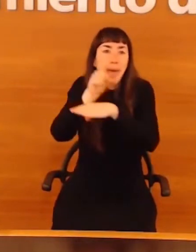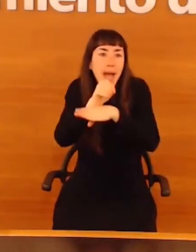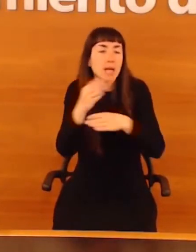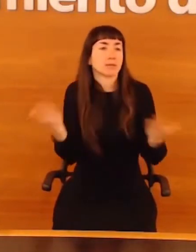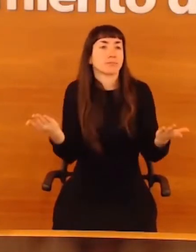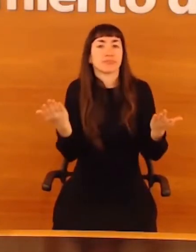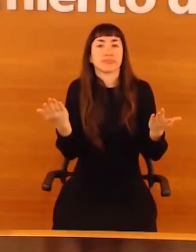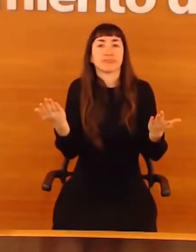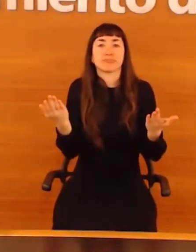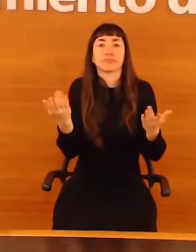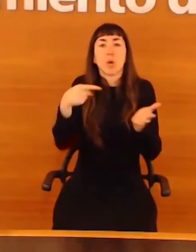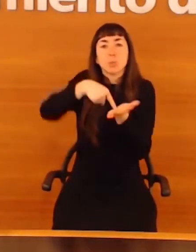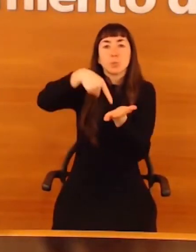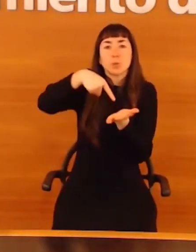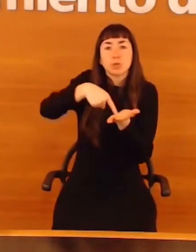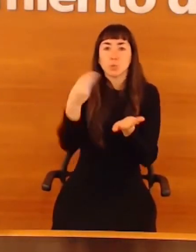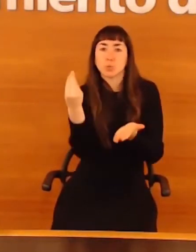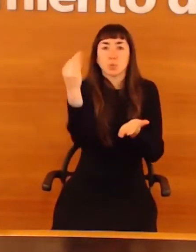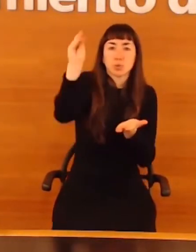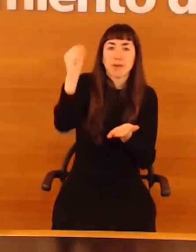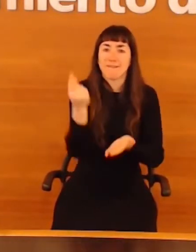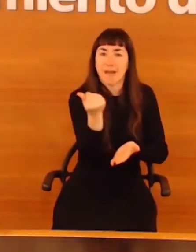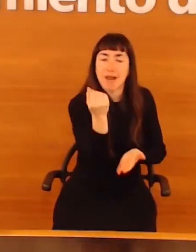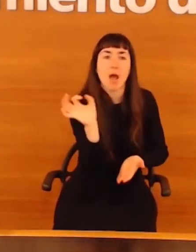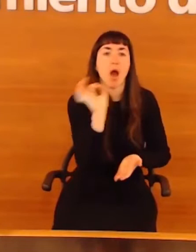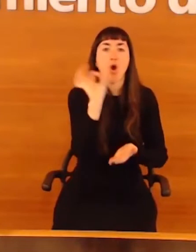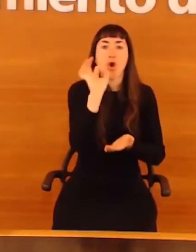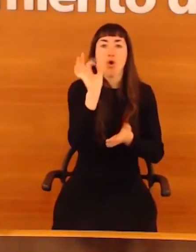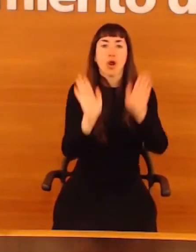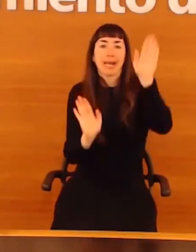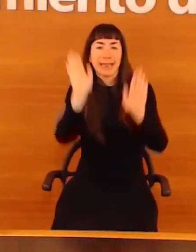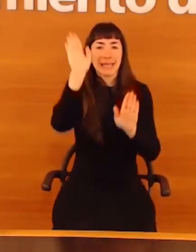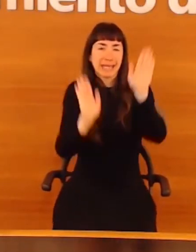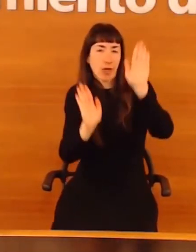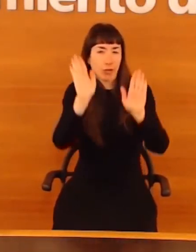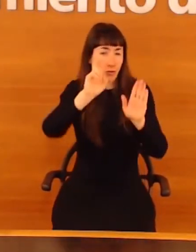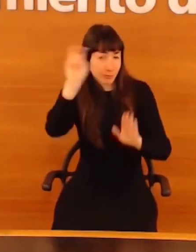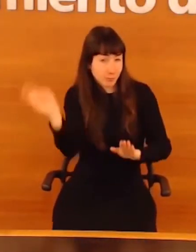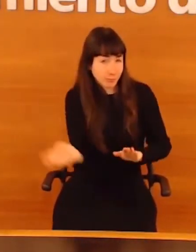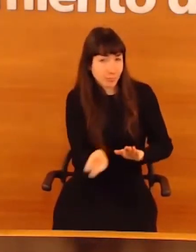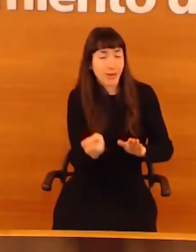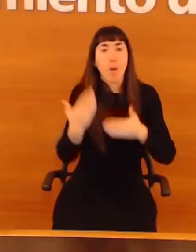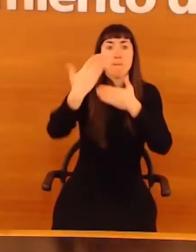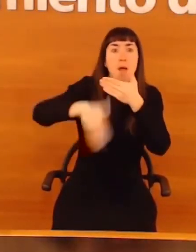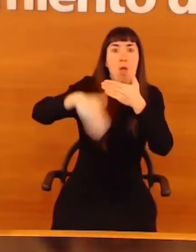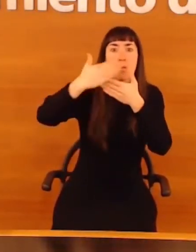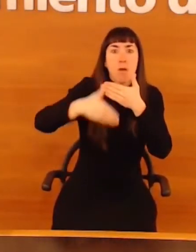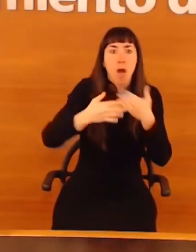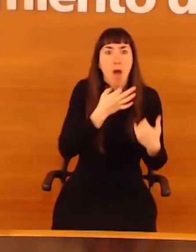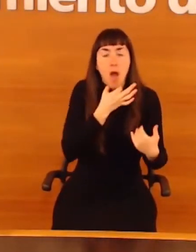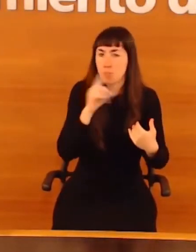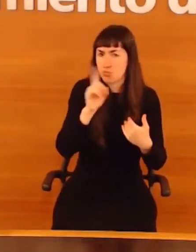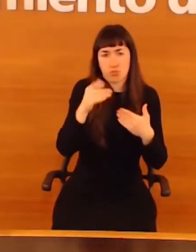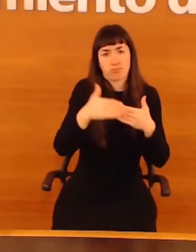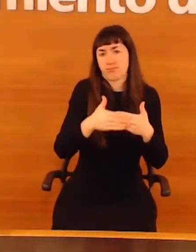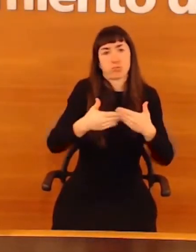pudieran ser impuestos de plusvalías o pudiera ser la liquidación de licitaciones. En este sentido, estos ejemplos, como otros muchos